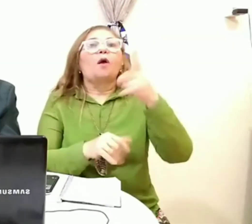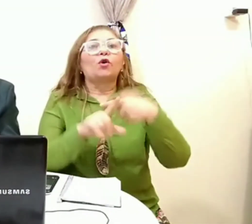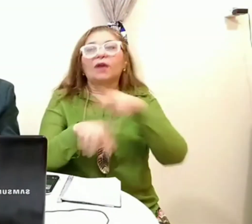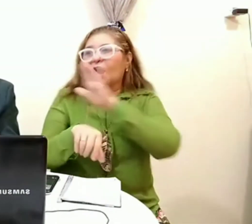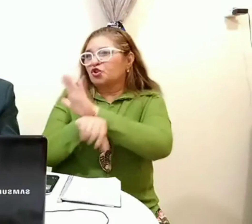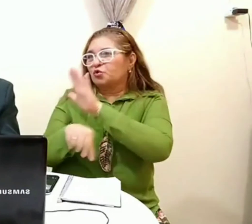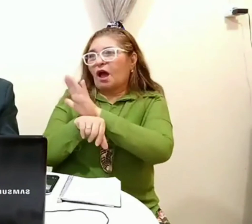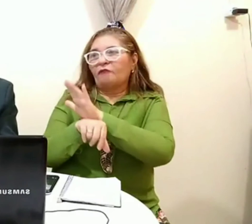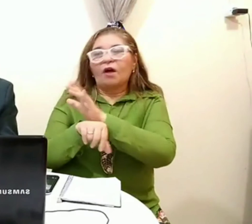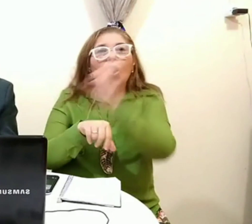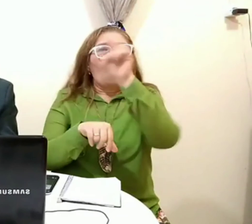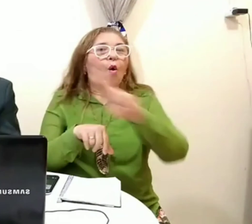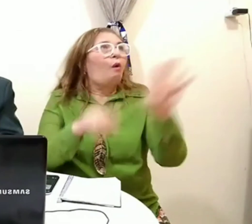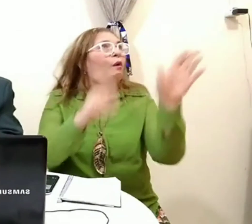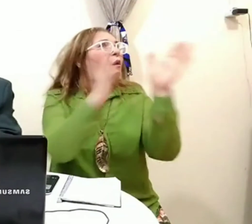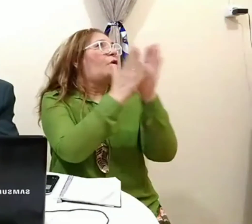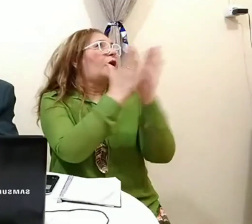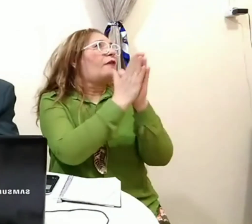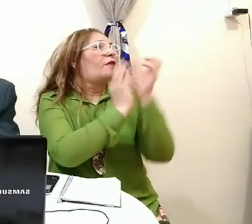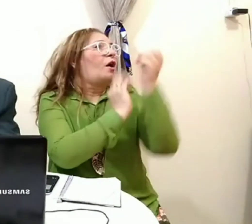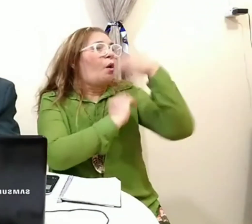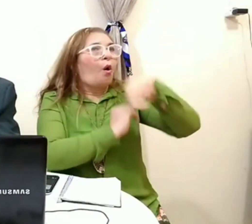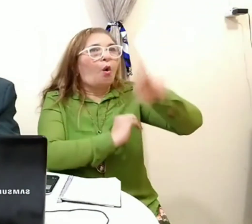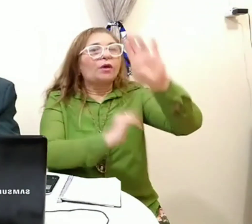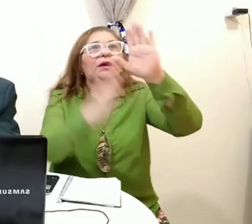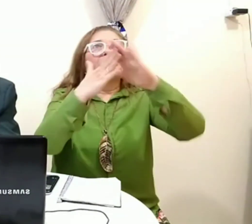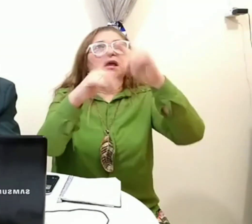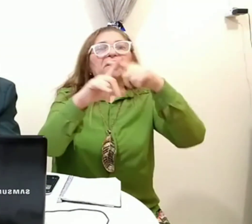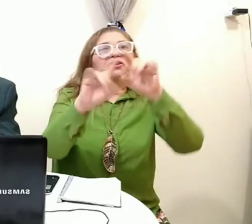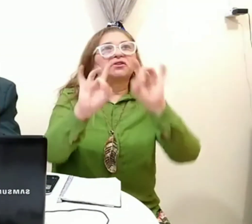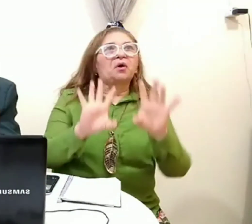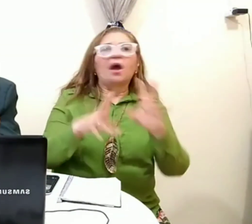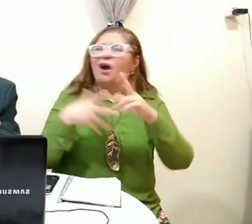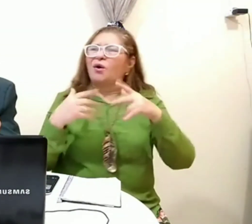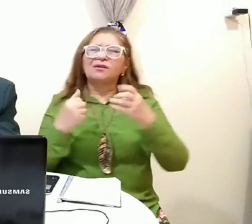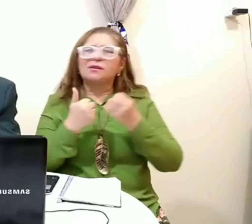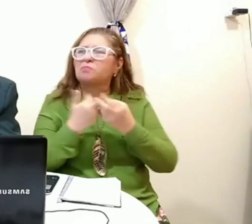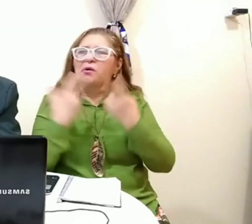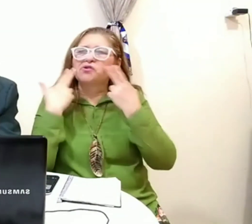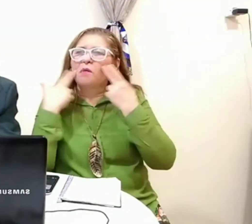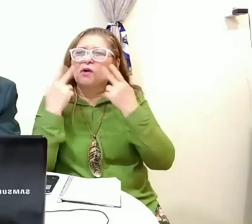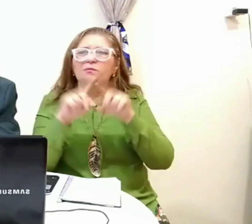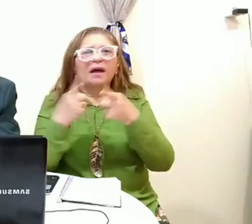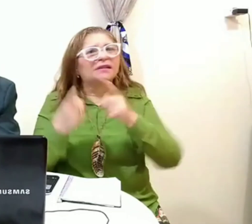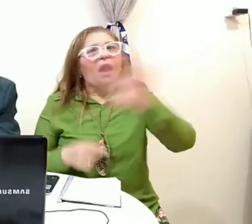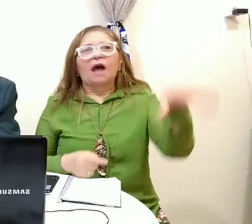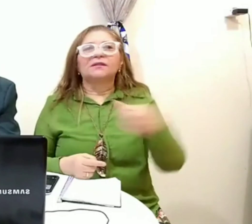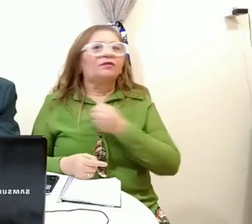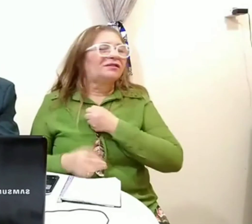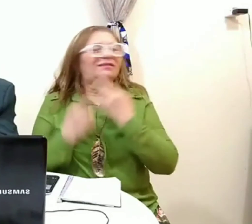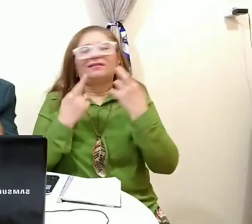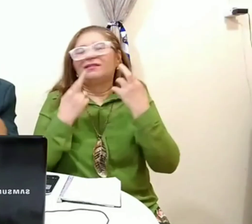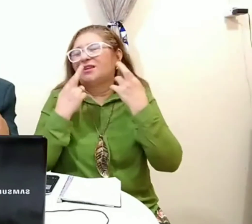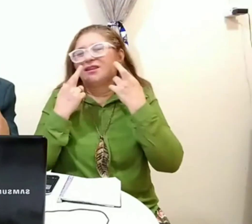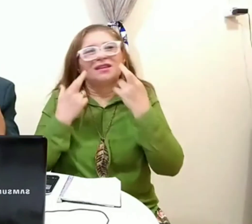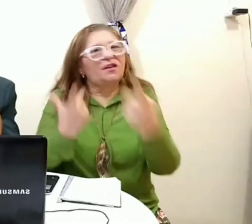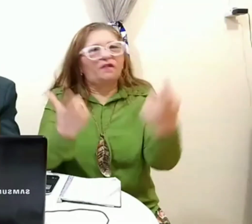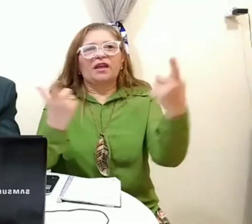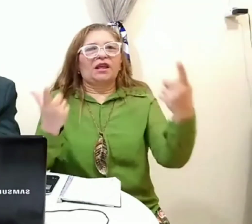Né? Ele está fazendo coisas que são boas, mas a salvação não depende destas coisas.